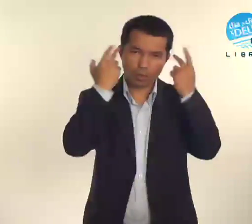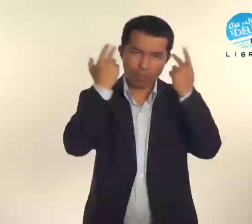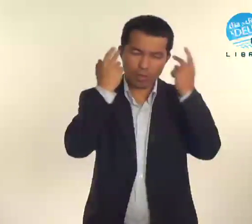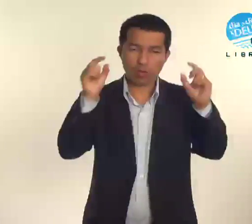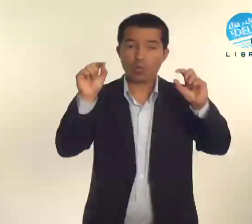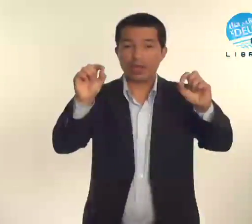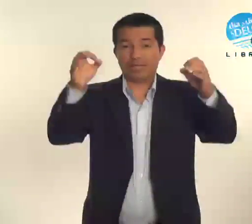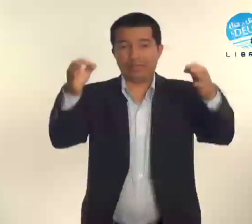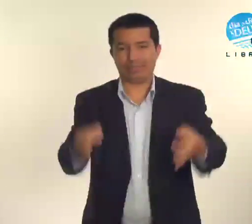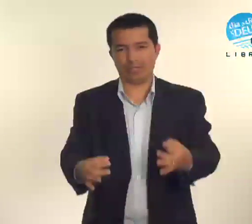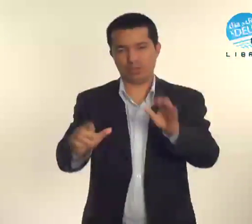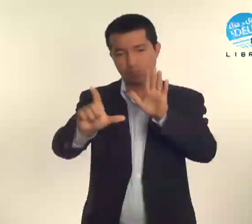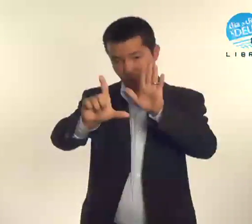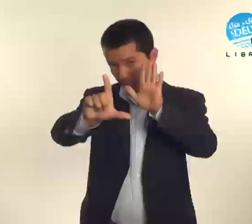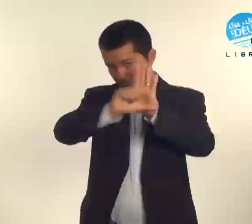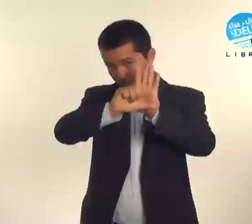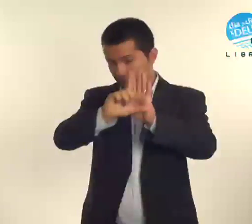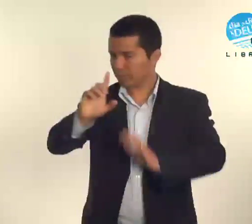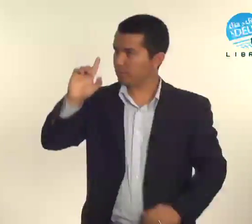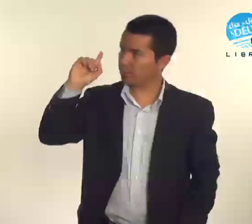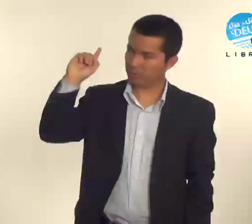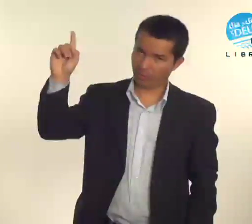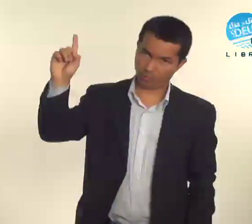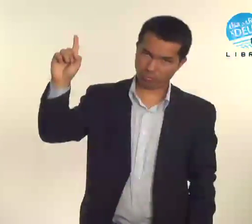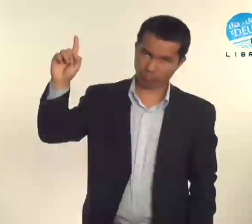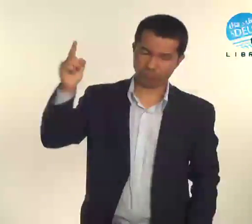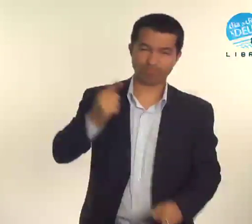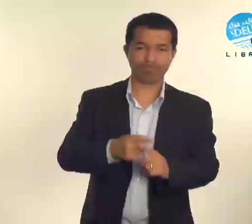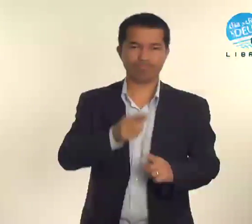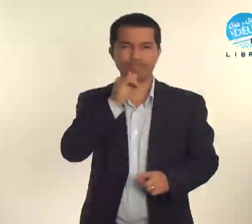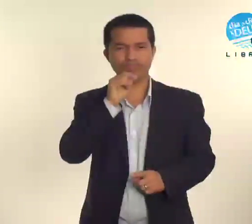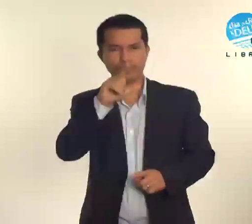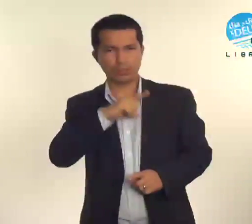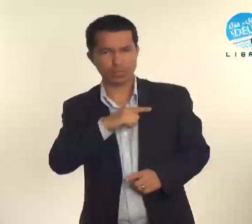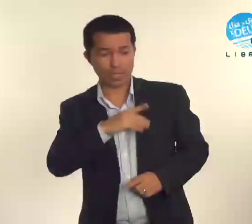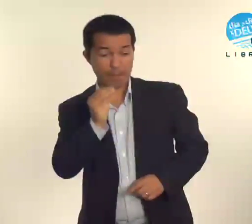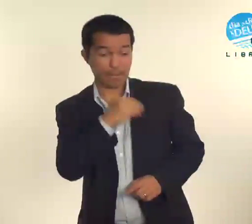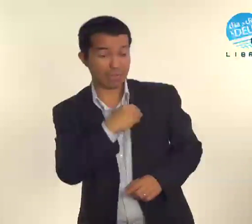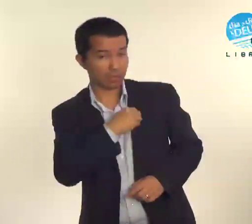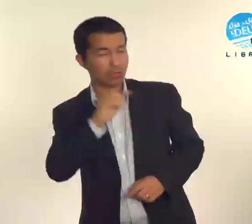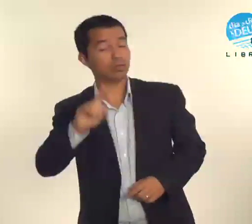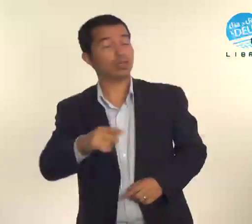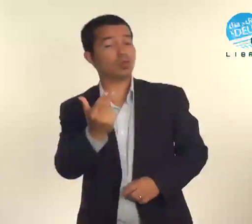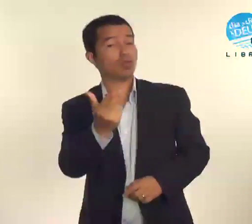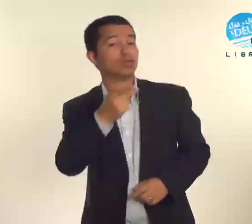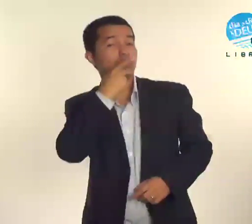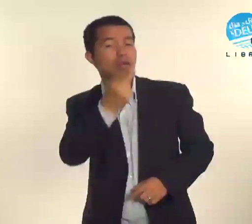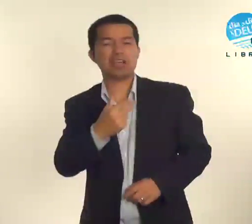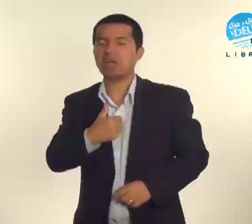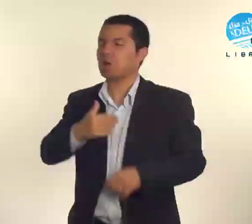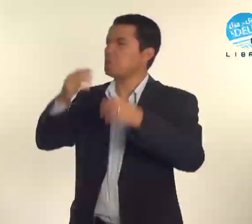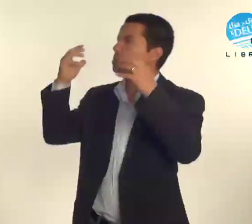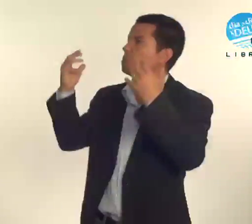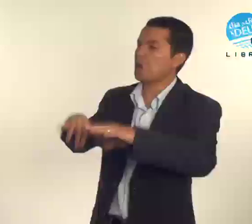quando a gente diz assim, não aceito, não quero, não me comprometo com os valores